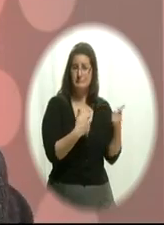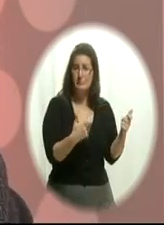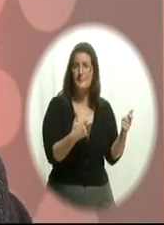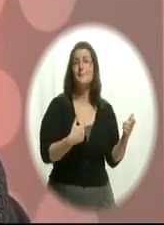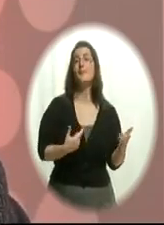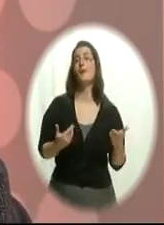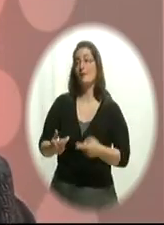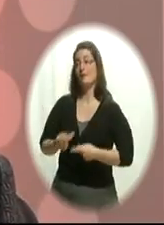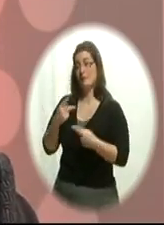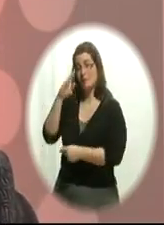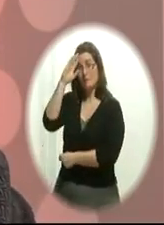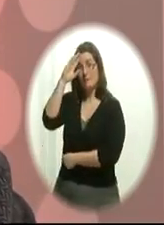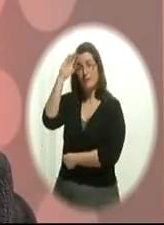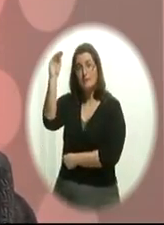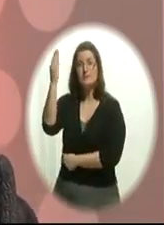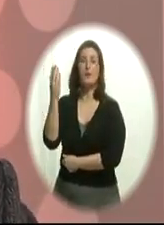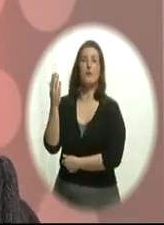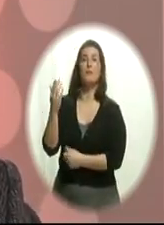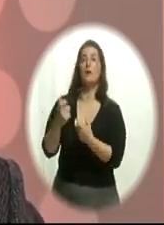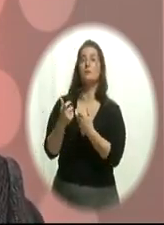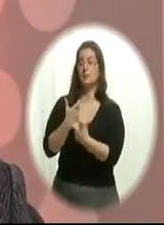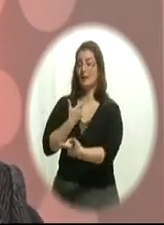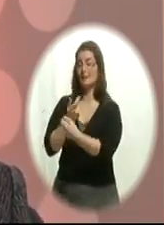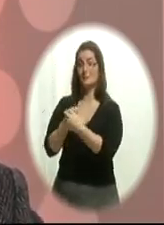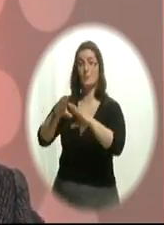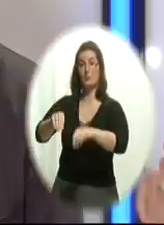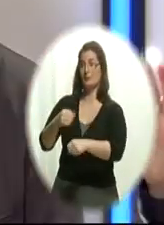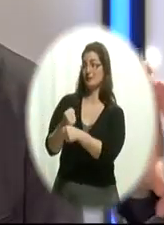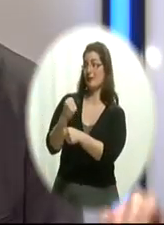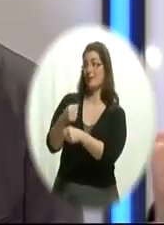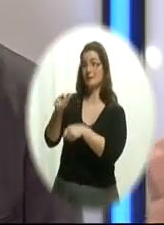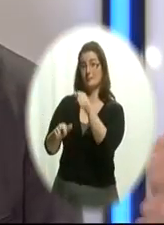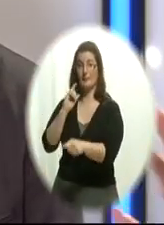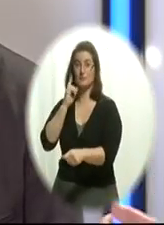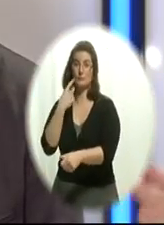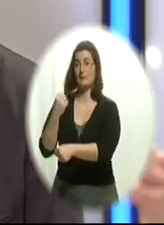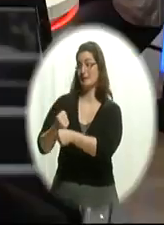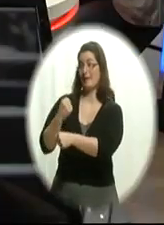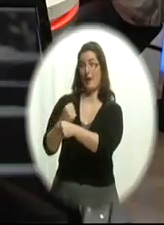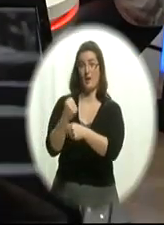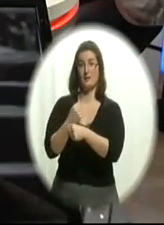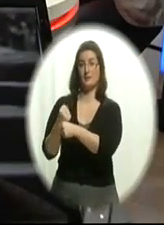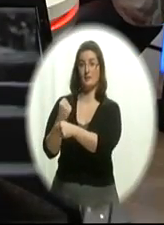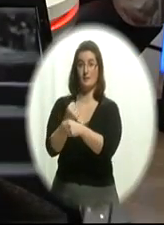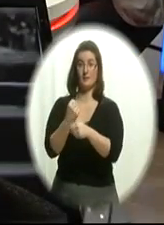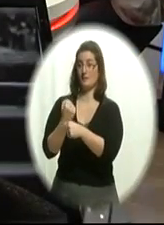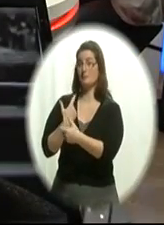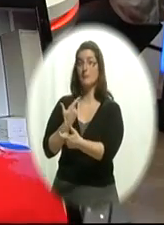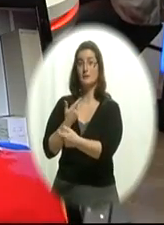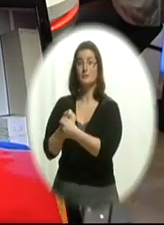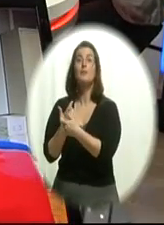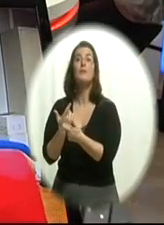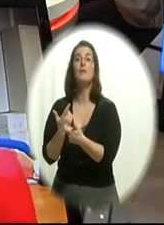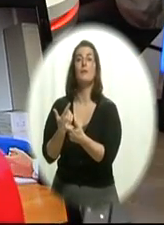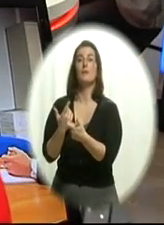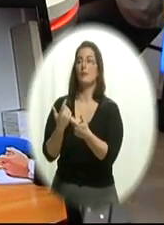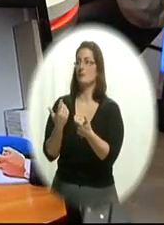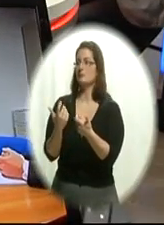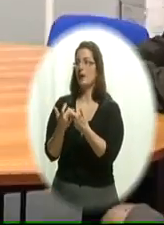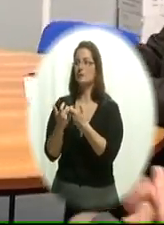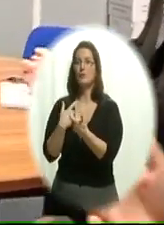domaine professionnel, plutôt sur des adaptations de poste pour des personnes sourdes qui sont en emploi, tout simplement